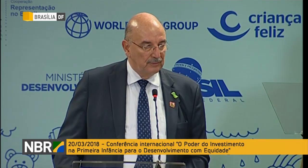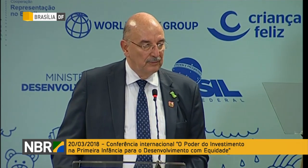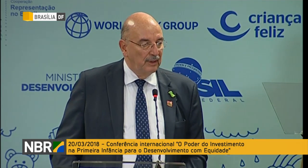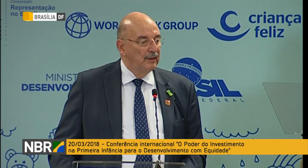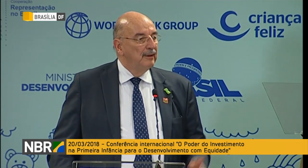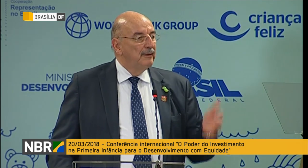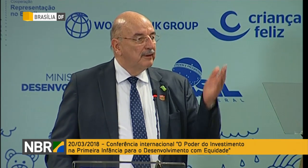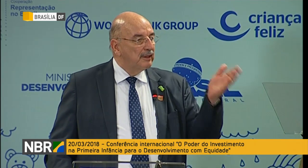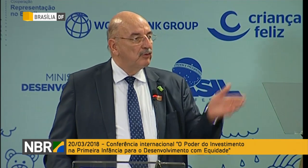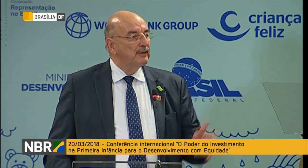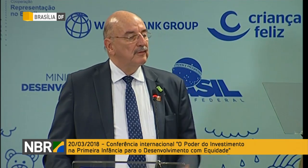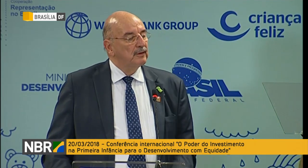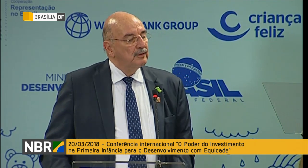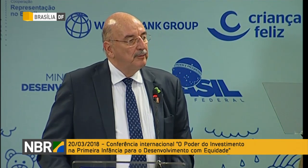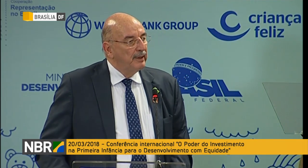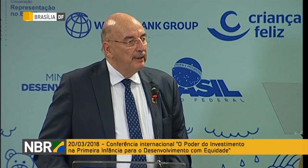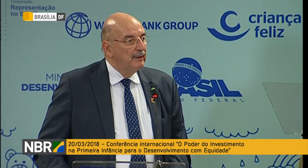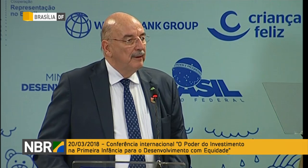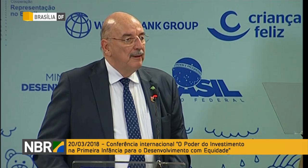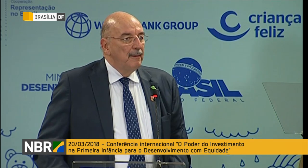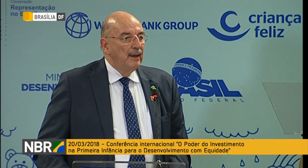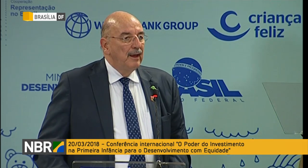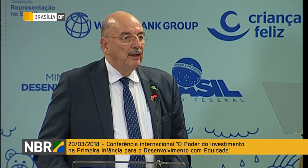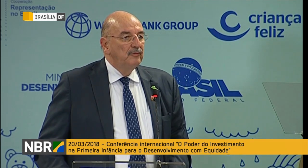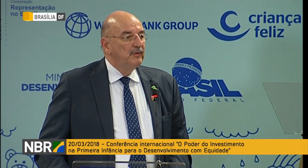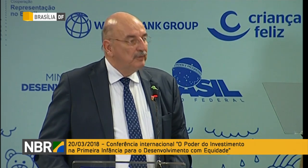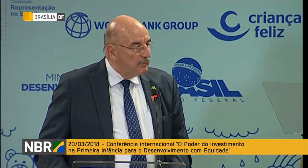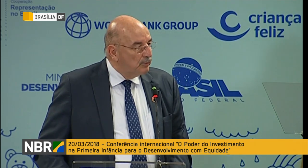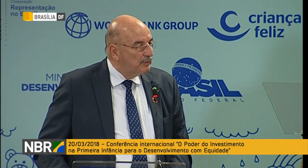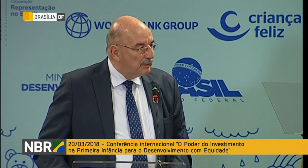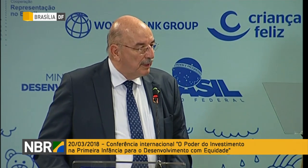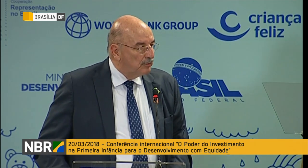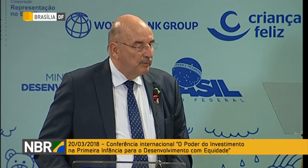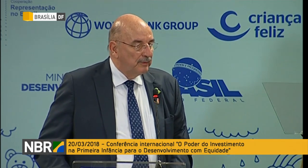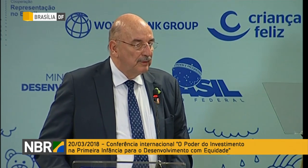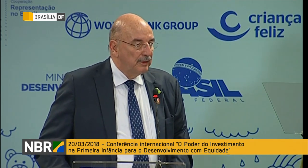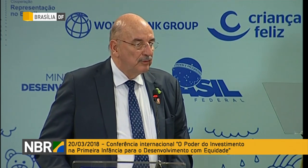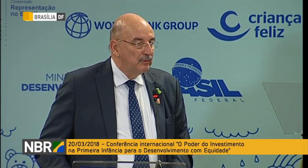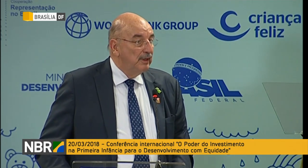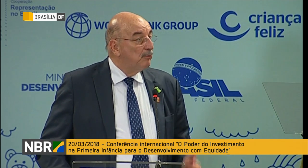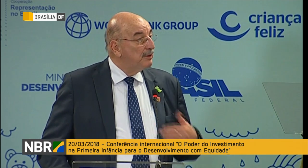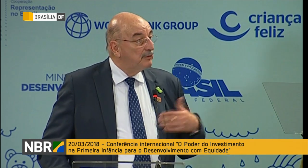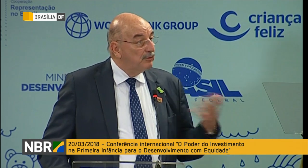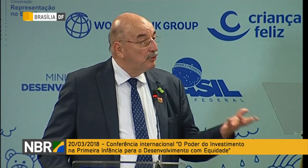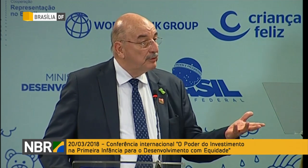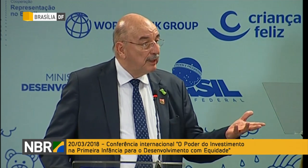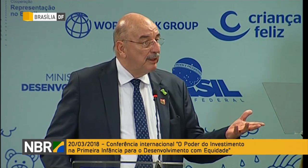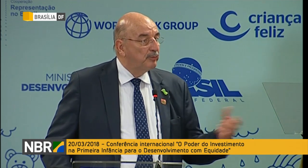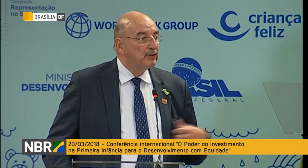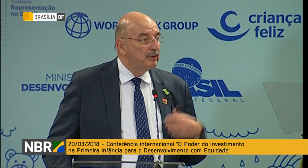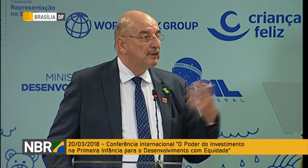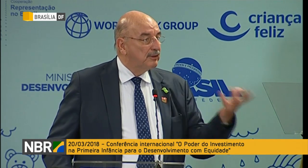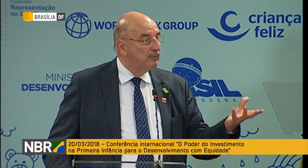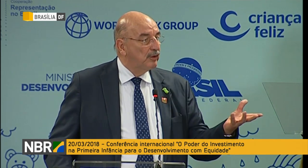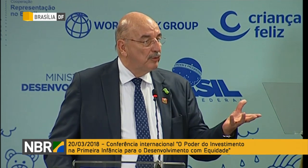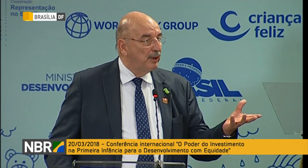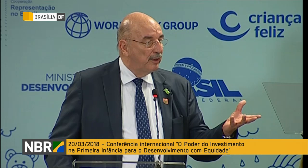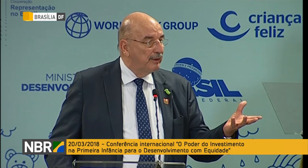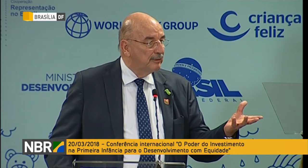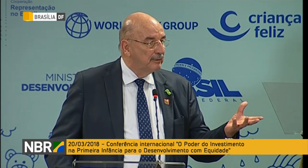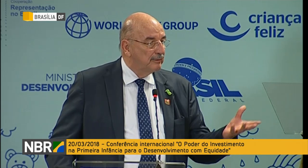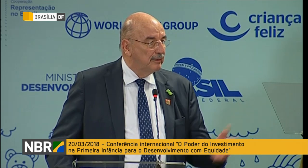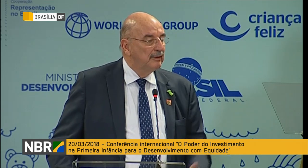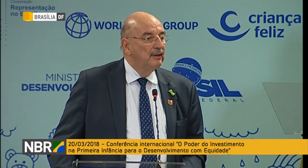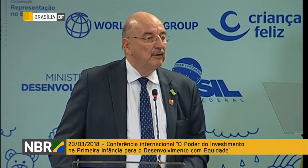no Brasil. Né? E está acontecendo também... em 25 estados brasileiros. E é uma adesão voluntária, portanto, ela tem um valor